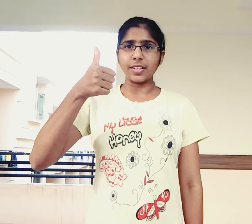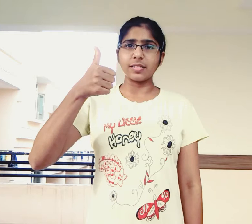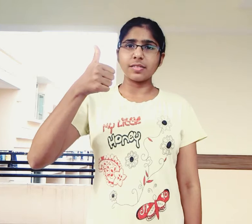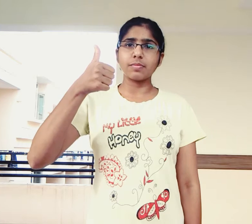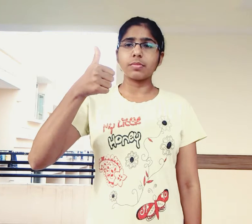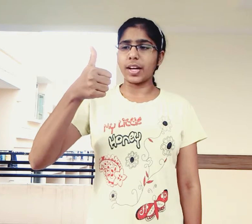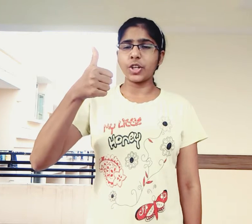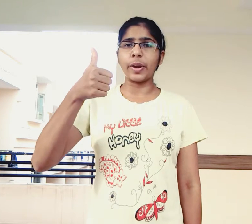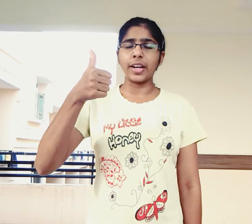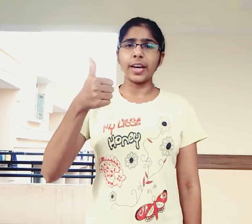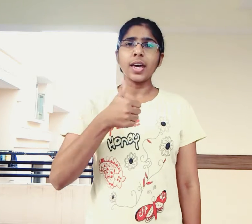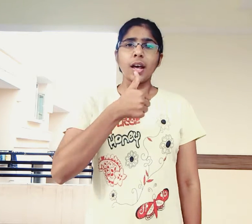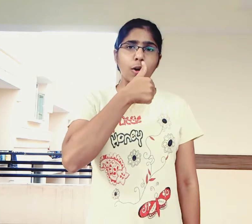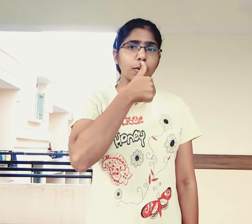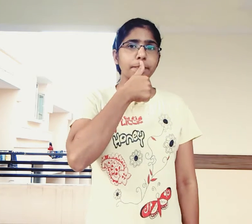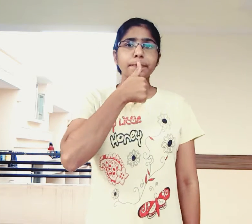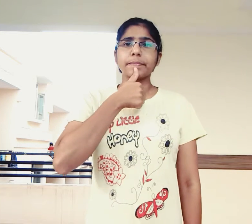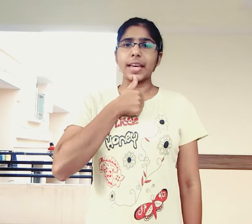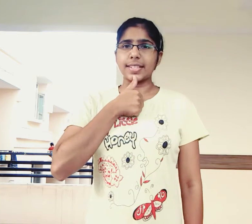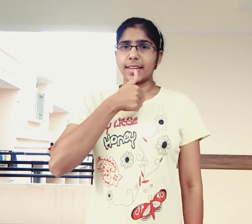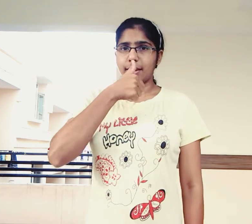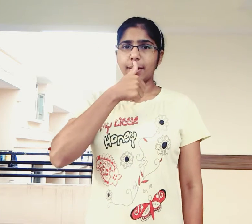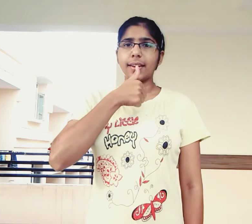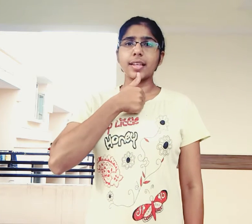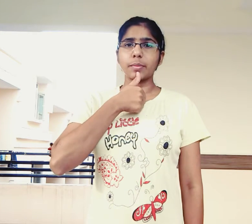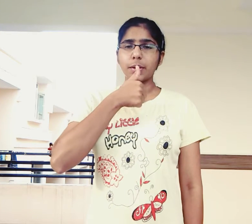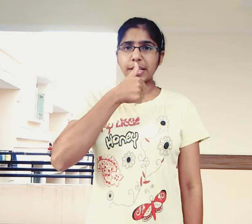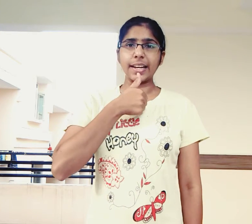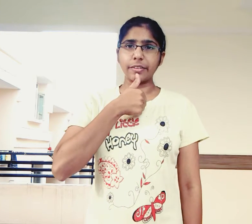फट्राइट हैं और अयसे एक हाथ